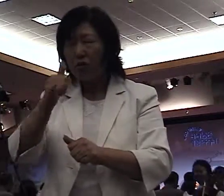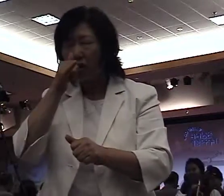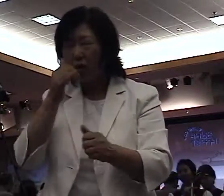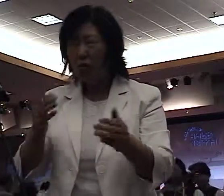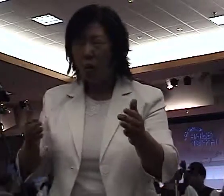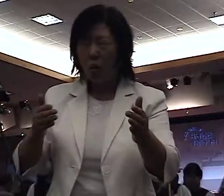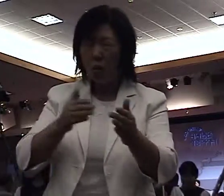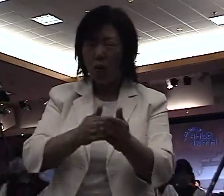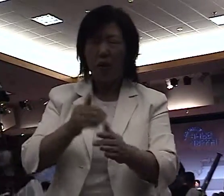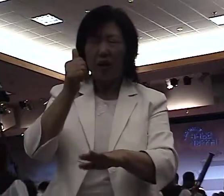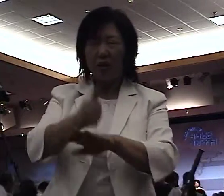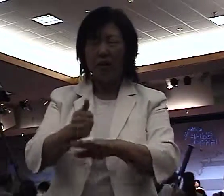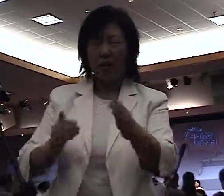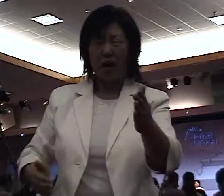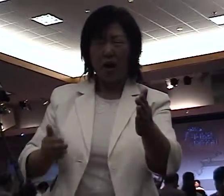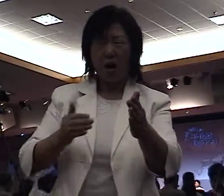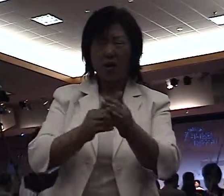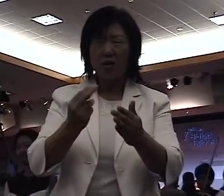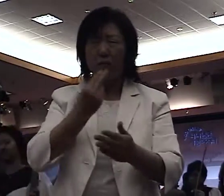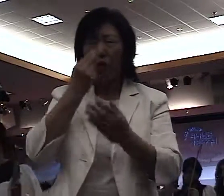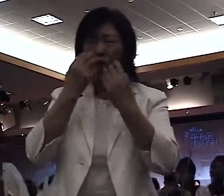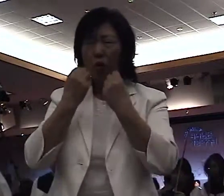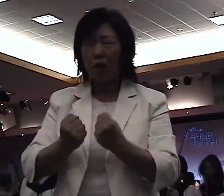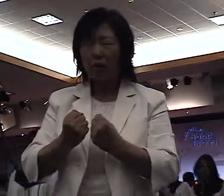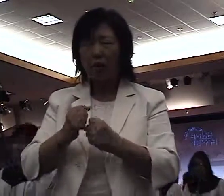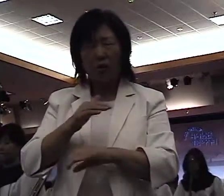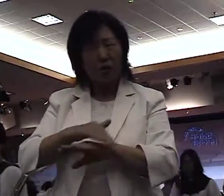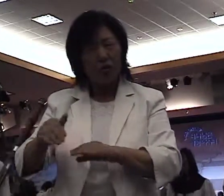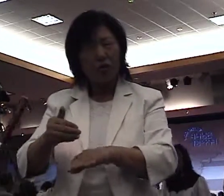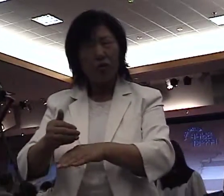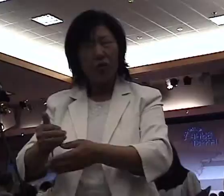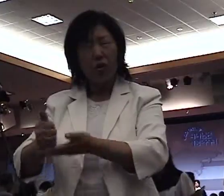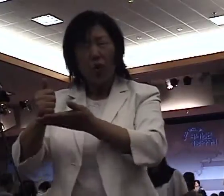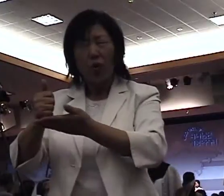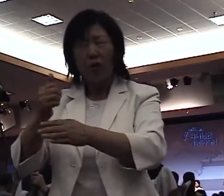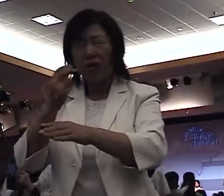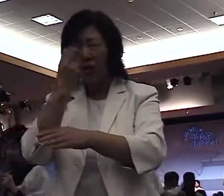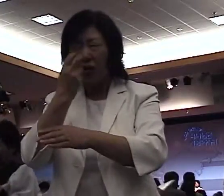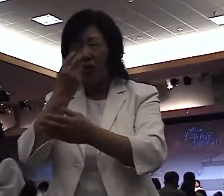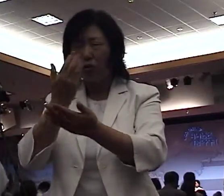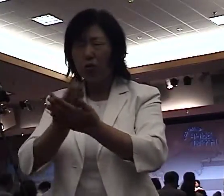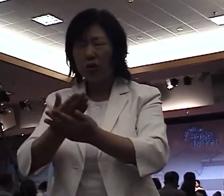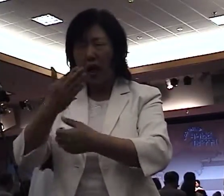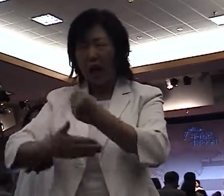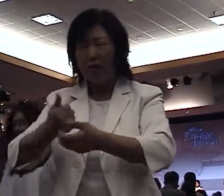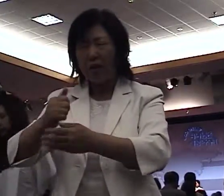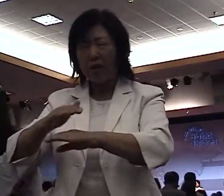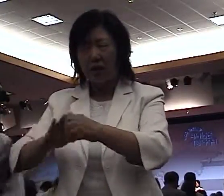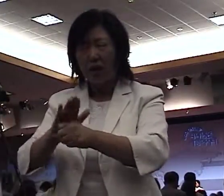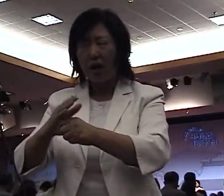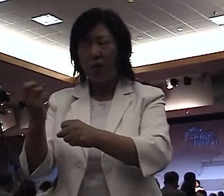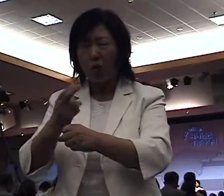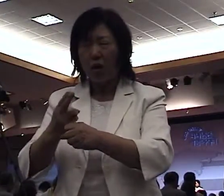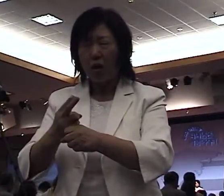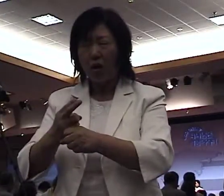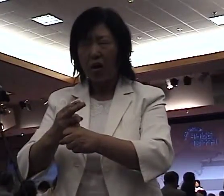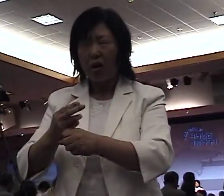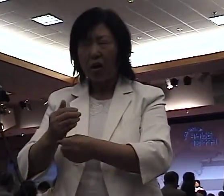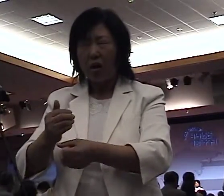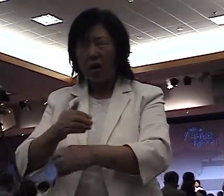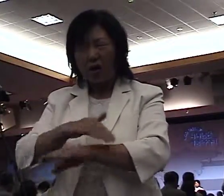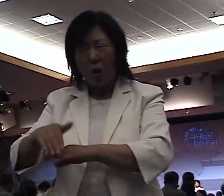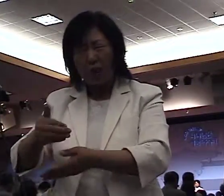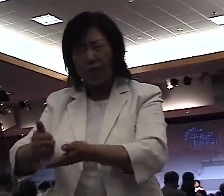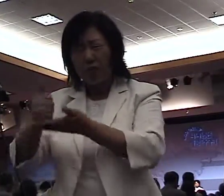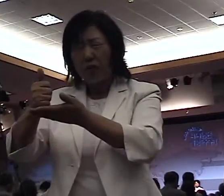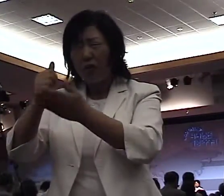우리를 끝까지 보존하시며 섭리로 지켜주시는 하나님 아버지의 그 사랑하심과 그 하나님의 섭리를